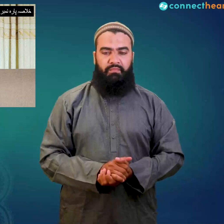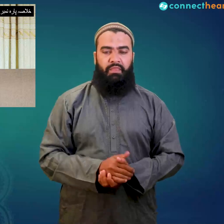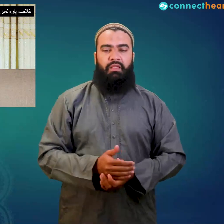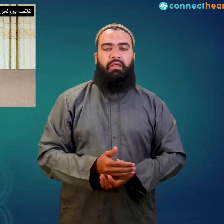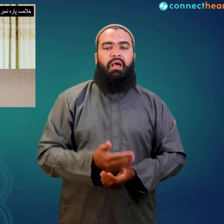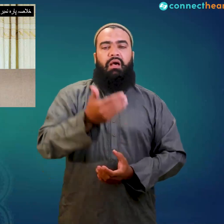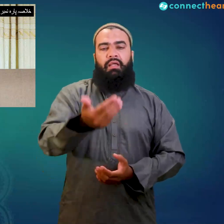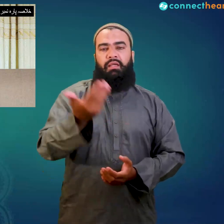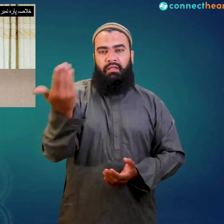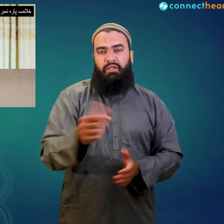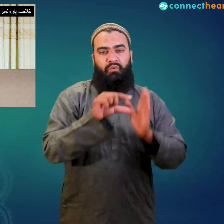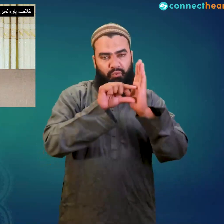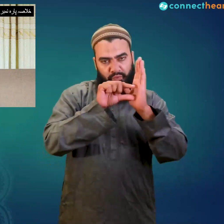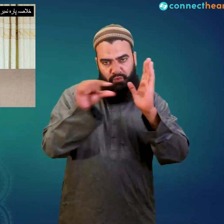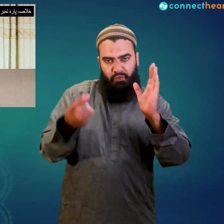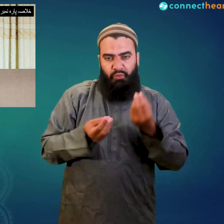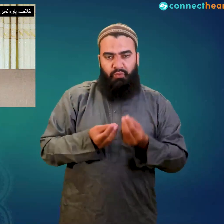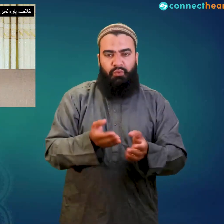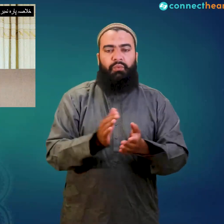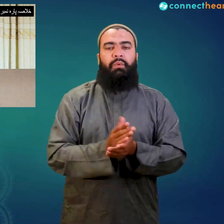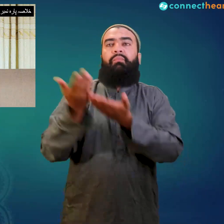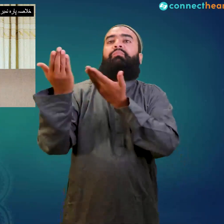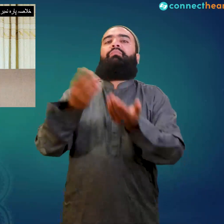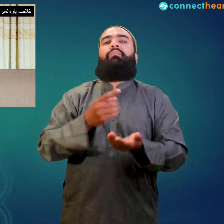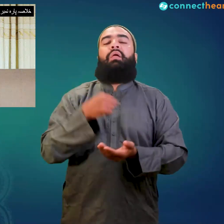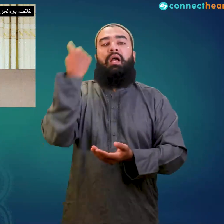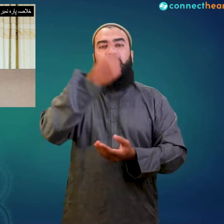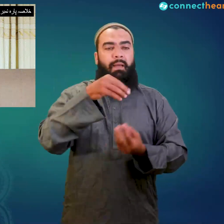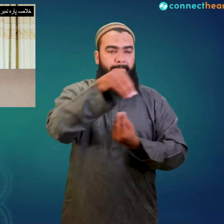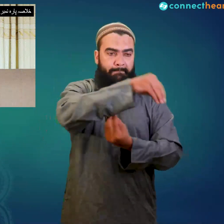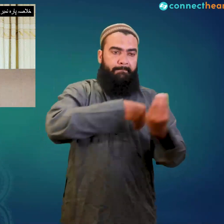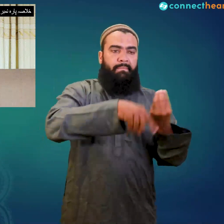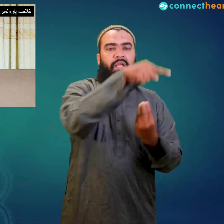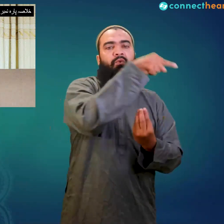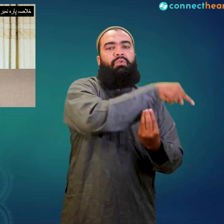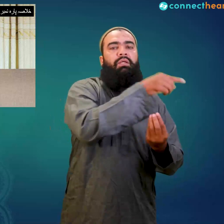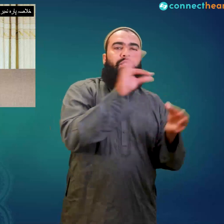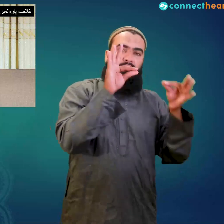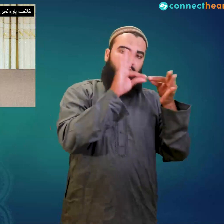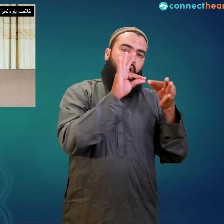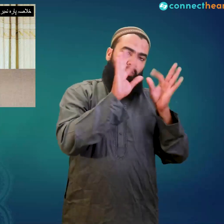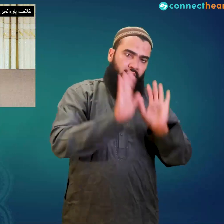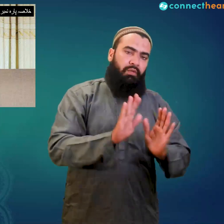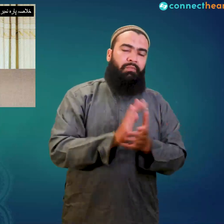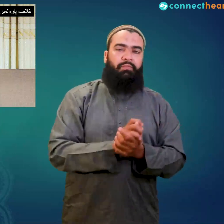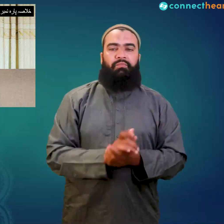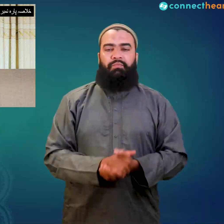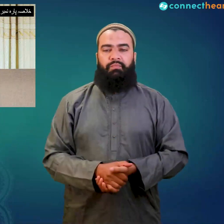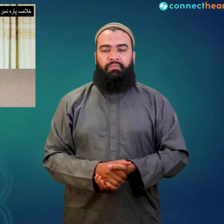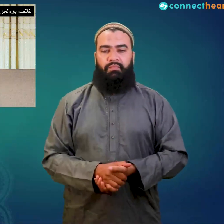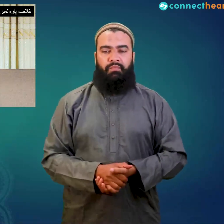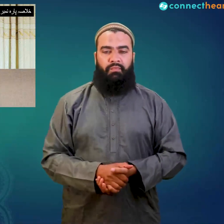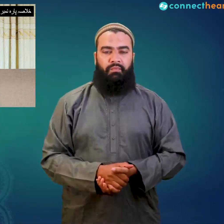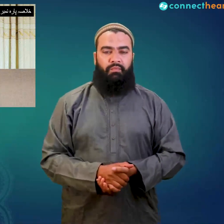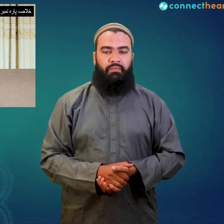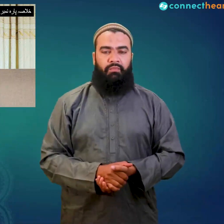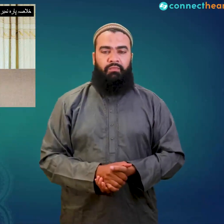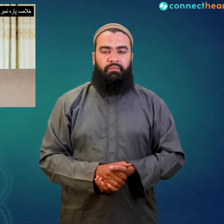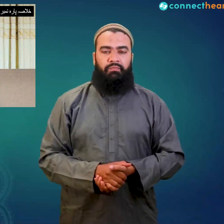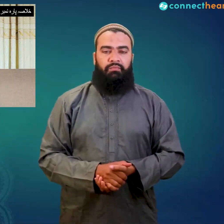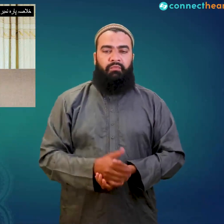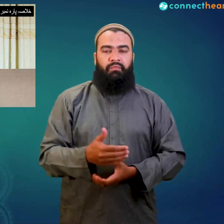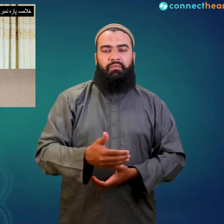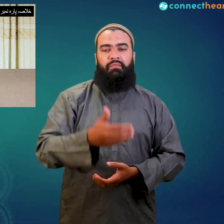اس کے بعد سورۃ العنکبوت شروع ہوتی ہے جو کہ مکی سورت ہے۔ رکوع نمبر 13، آیت نمبر 2 اور